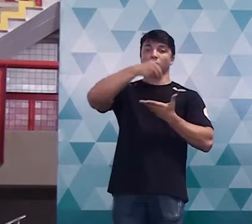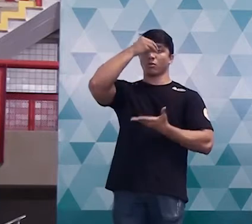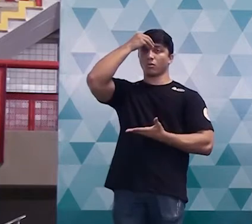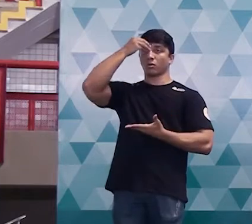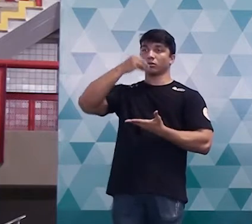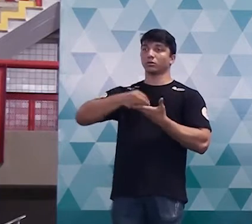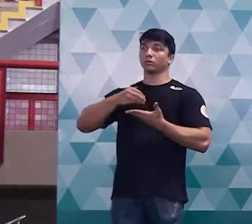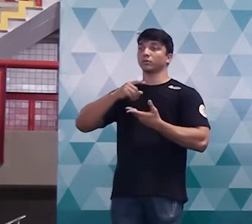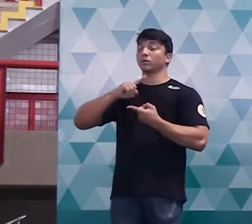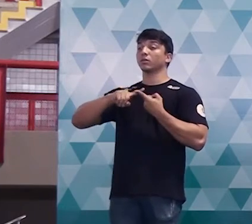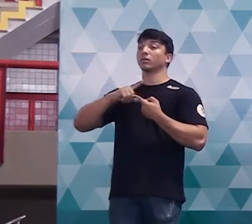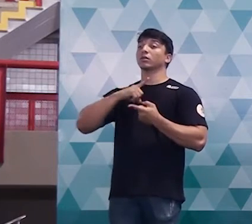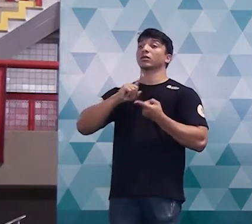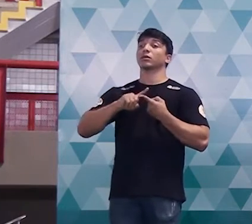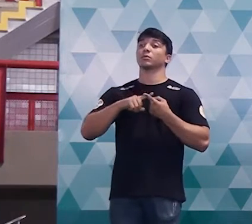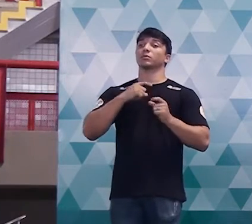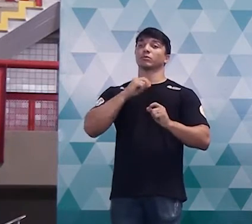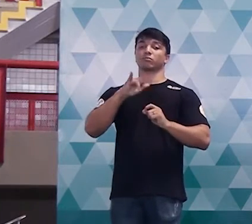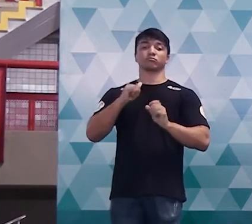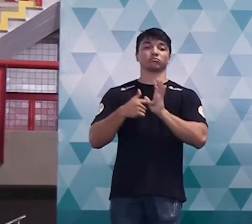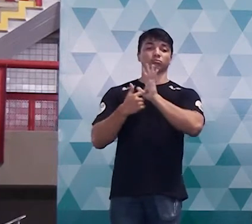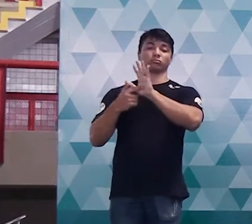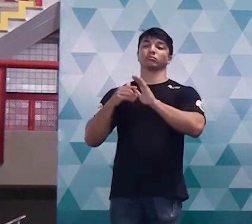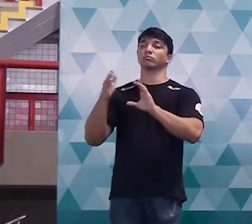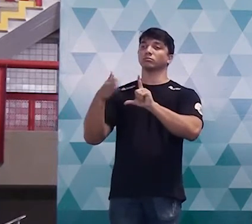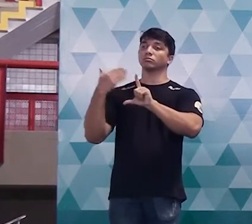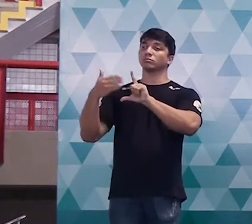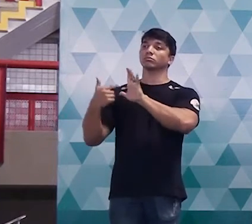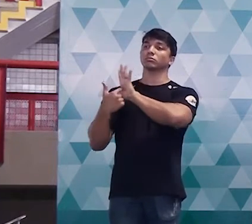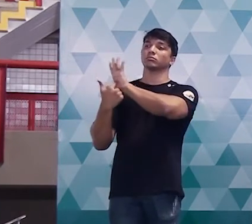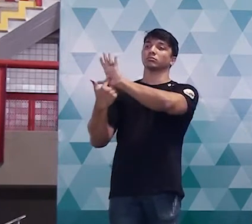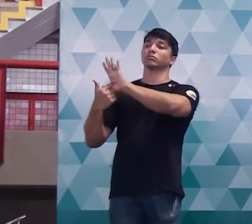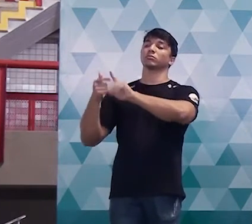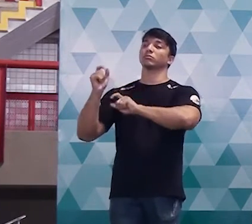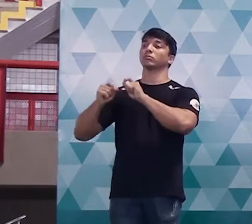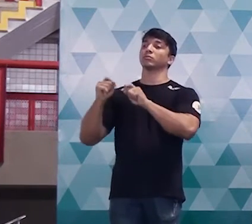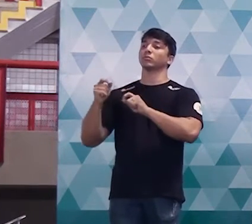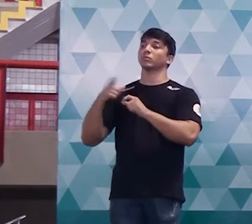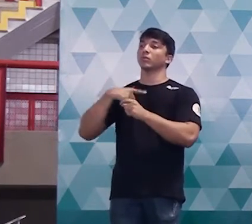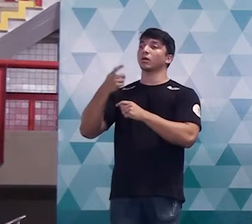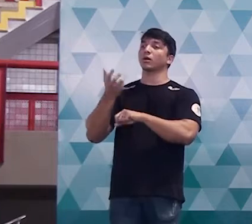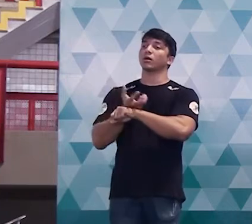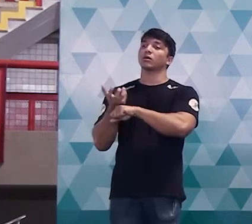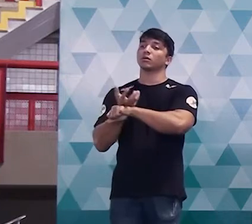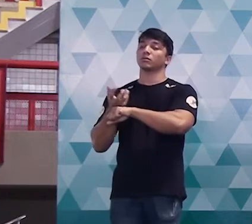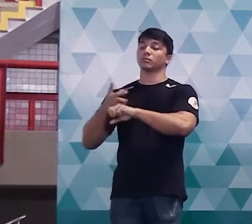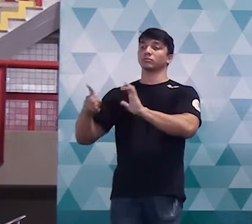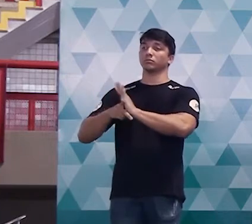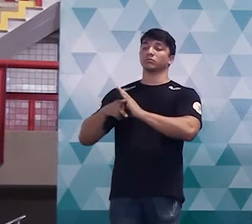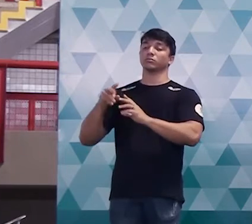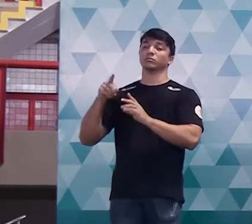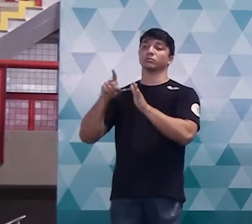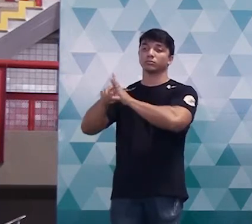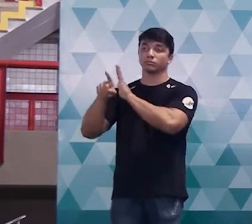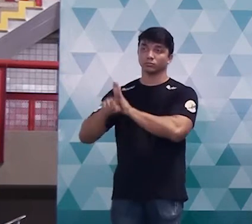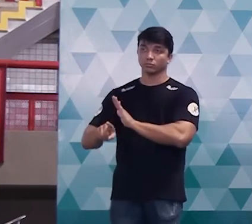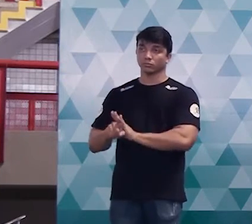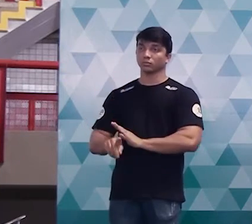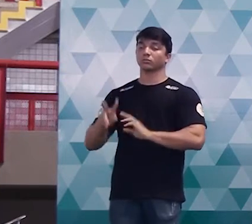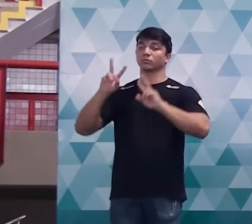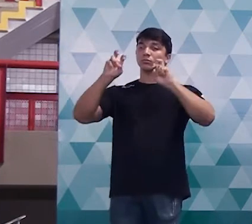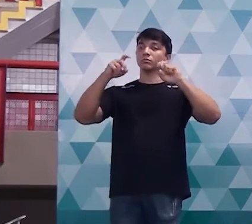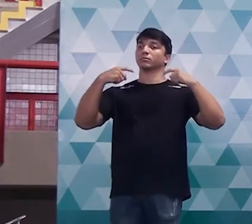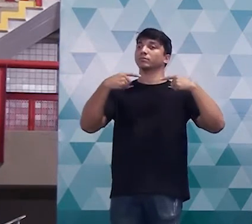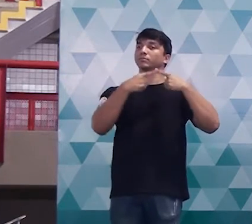teórica e vai ficar aí na tela, sempre aparecendo para vocês, o gabarito das questões para que a gente possa conversar sobre